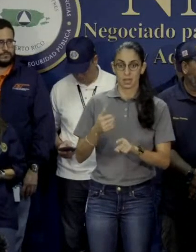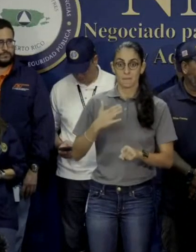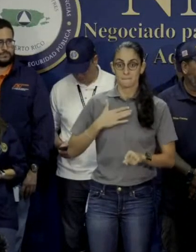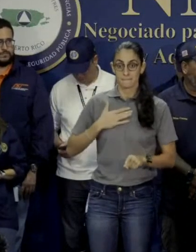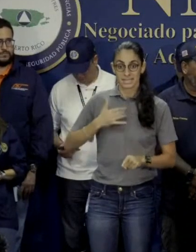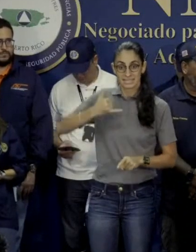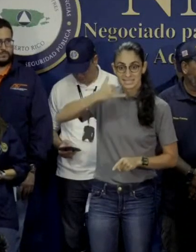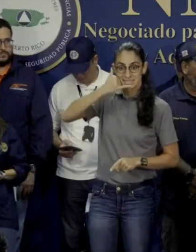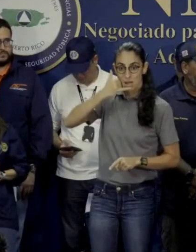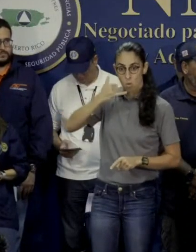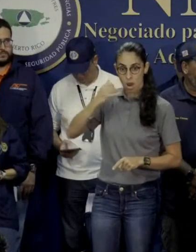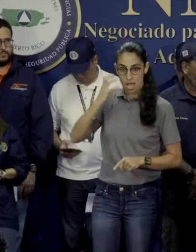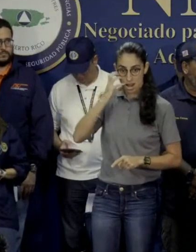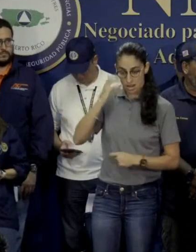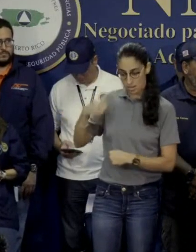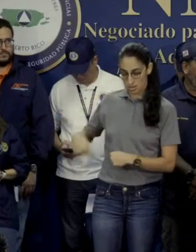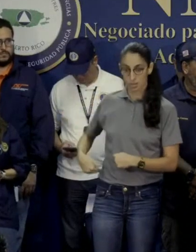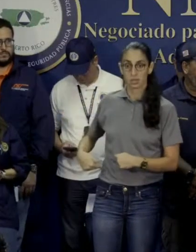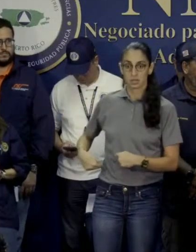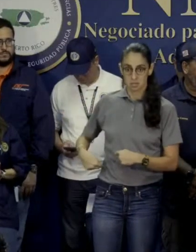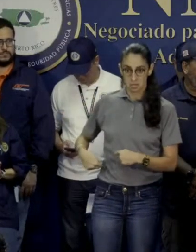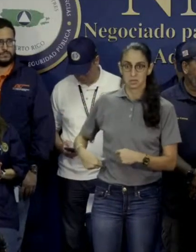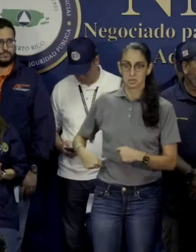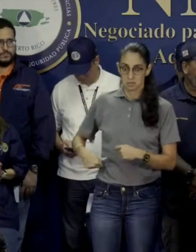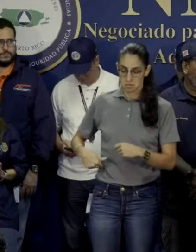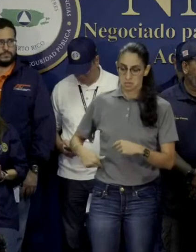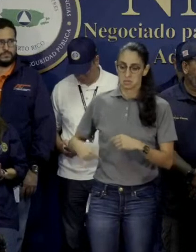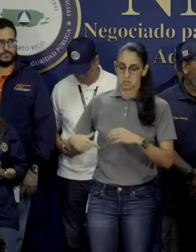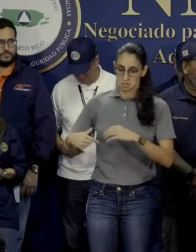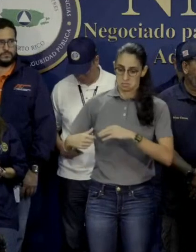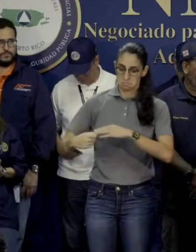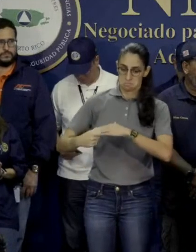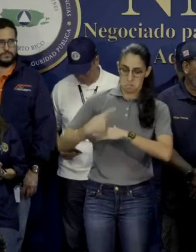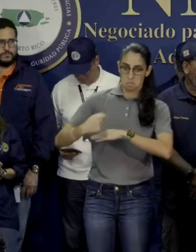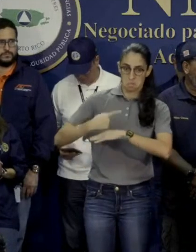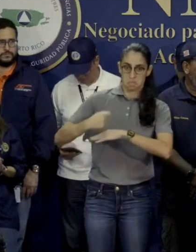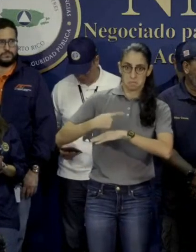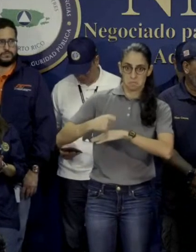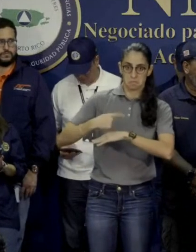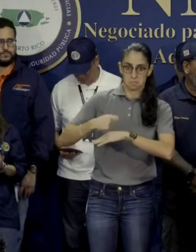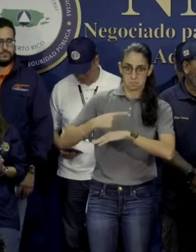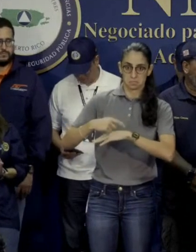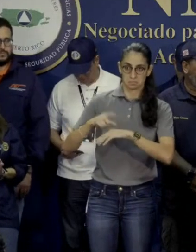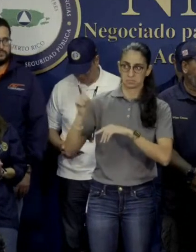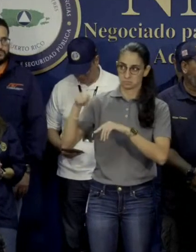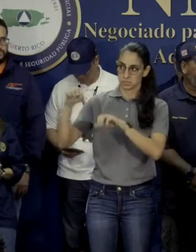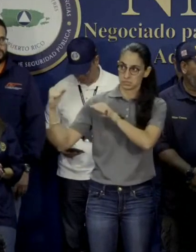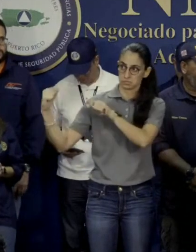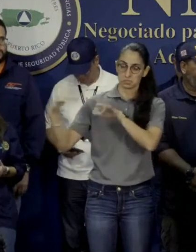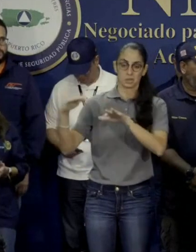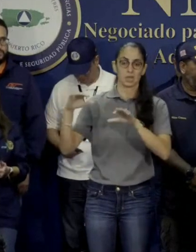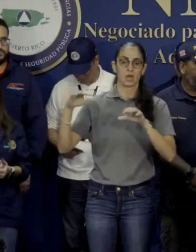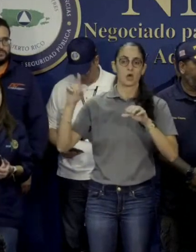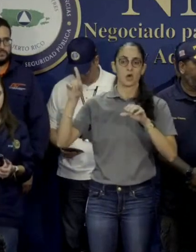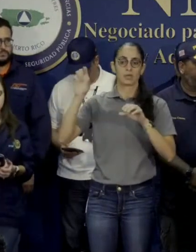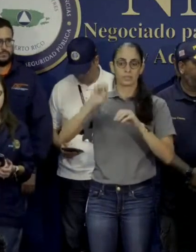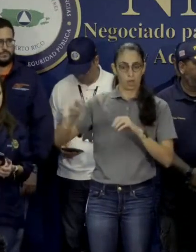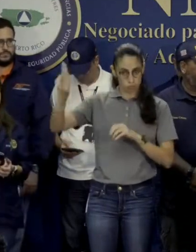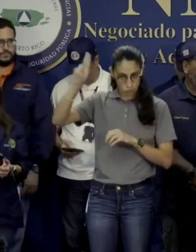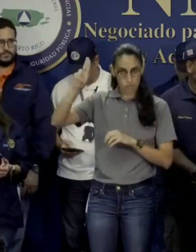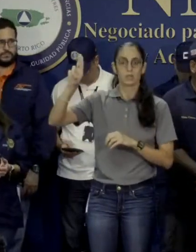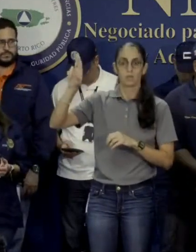recibió múltiples mensajes del más alto nivel de la administración de Biden, del Congreso de los Estados Unidos, y ahora se